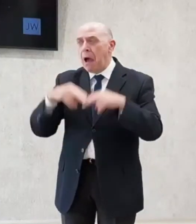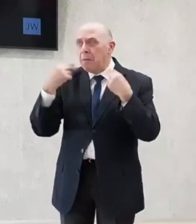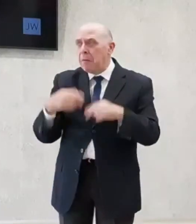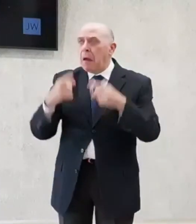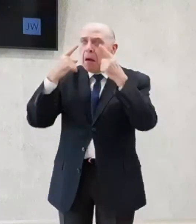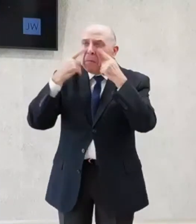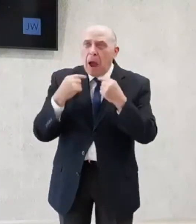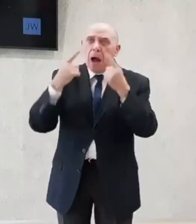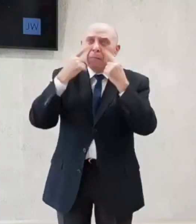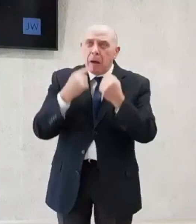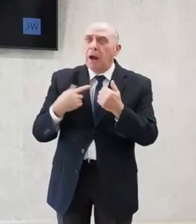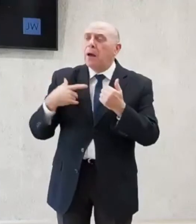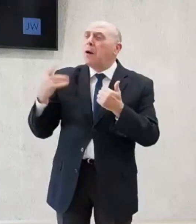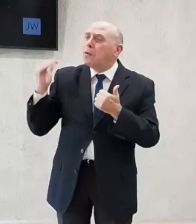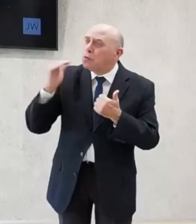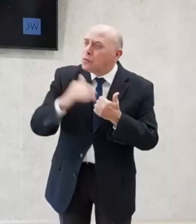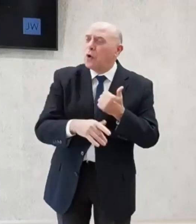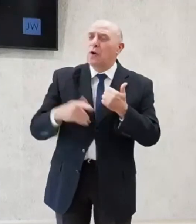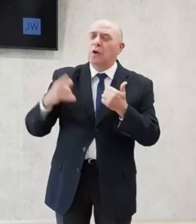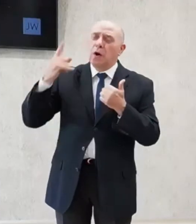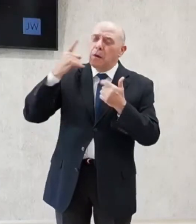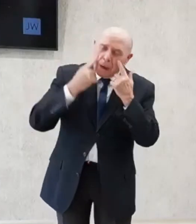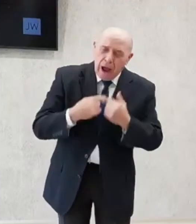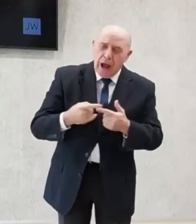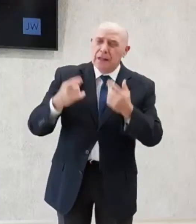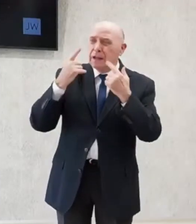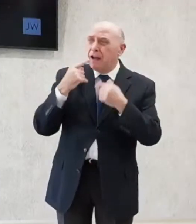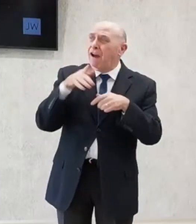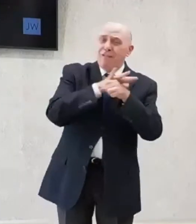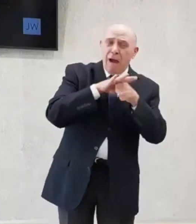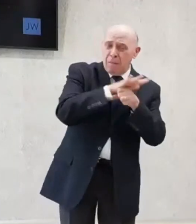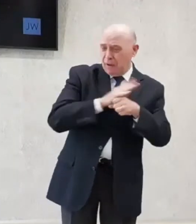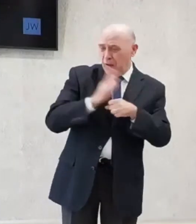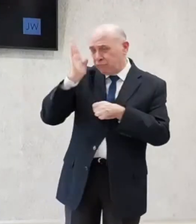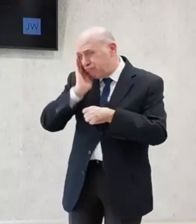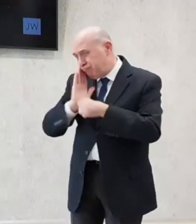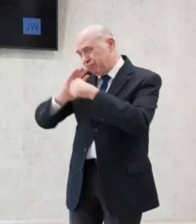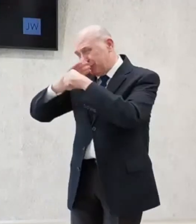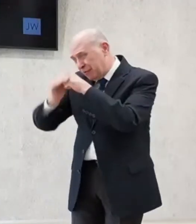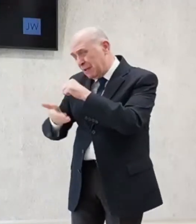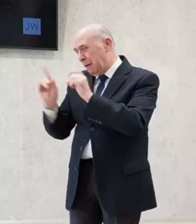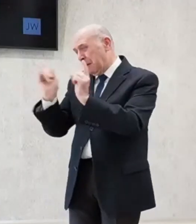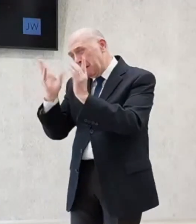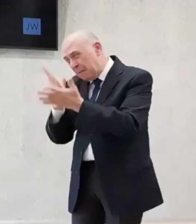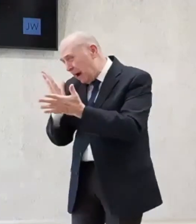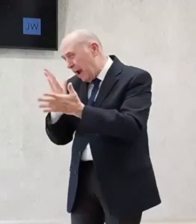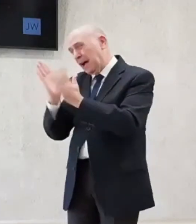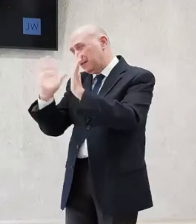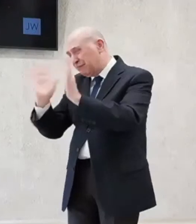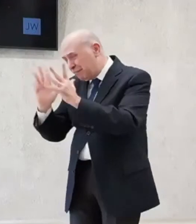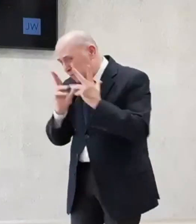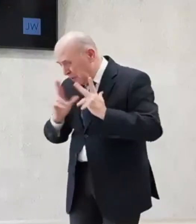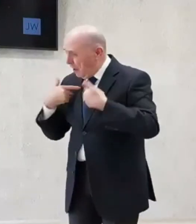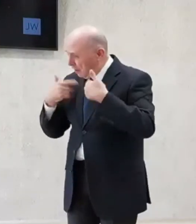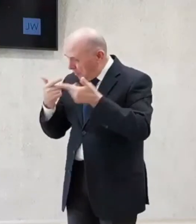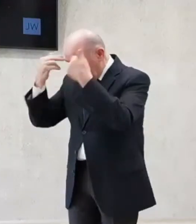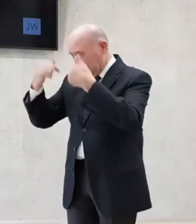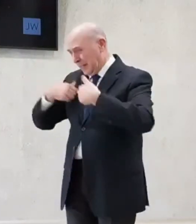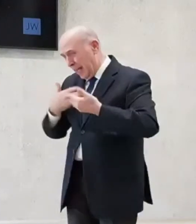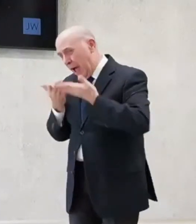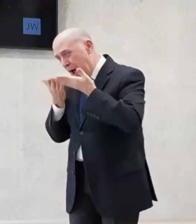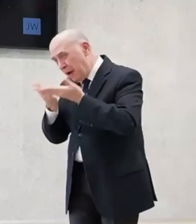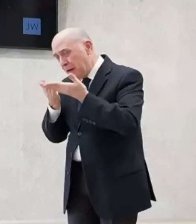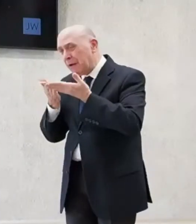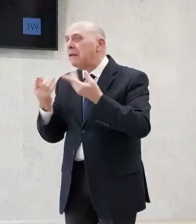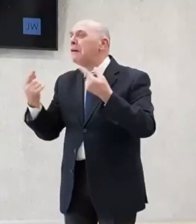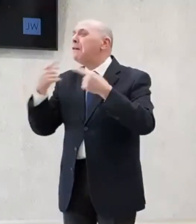molti giorni qui aggiunge che i suoi familiari cercavano di confortarlo di essergli di aiuto Ma notate la reazione